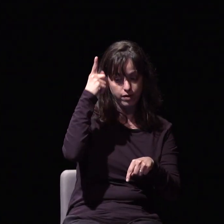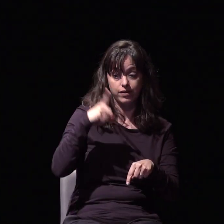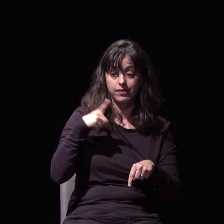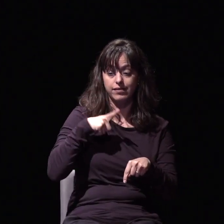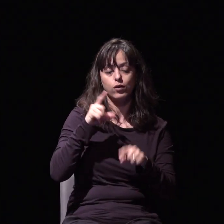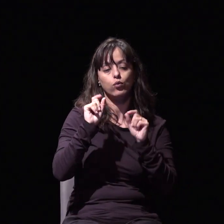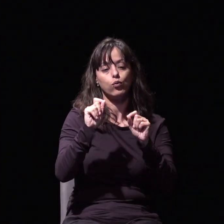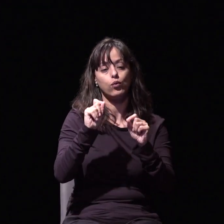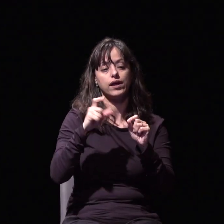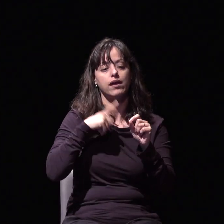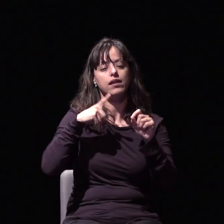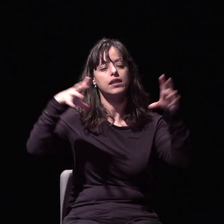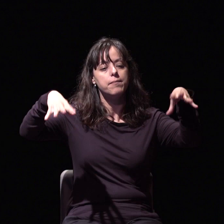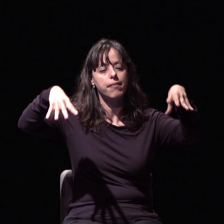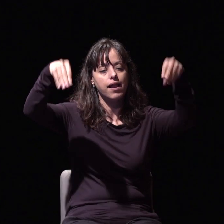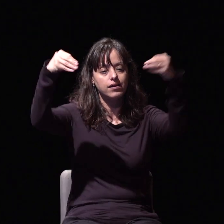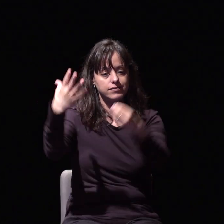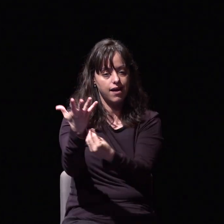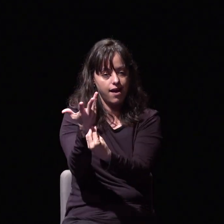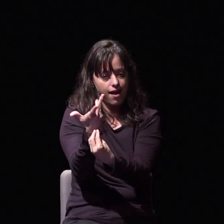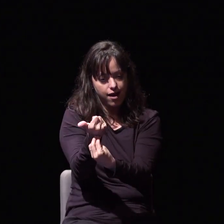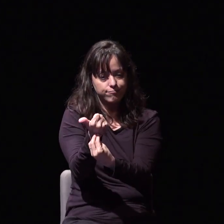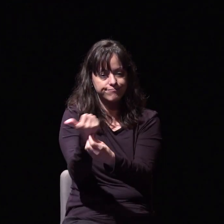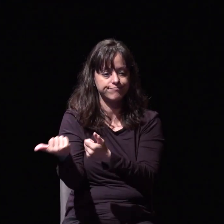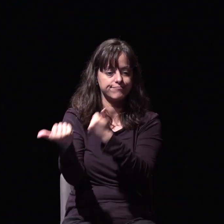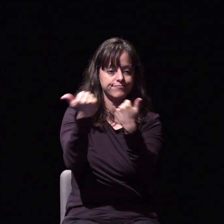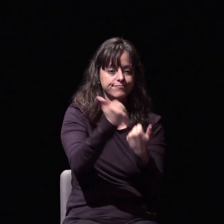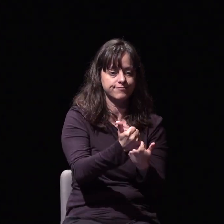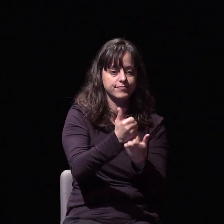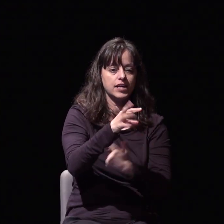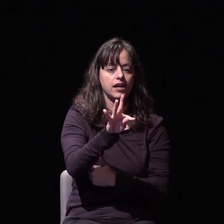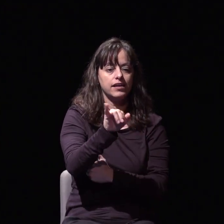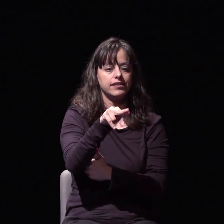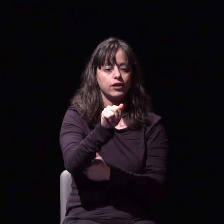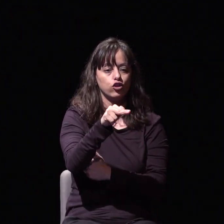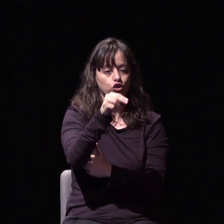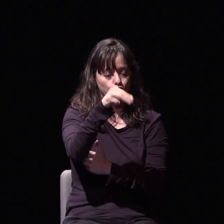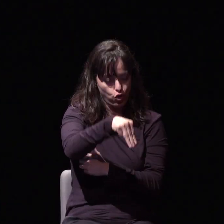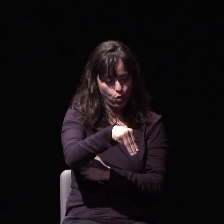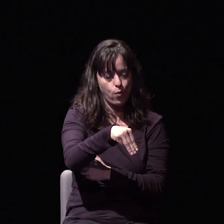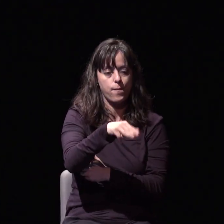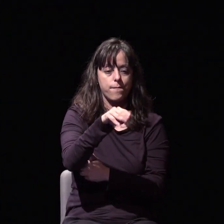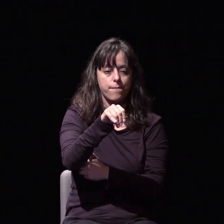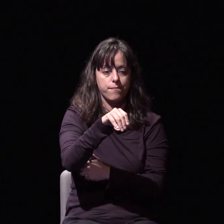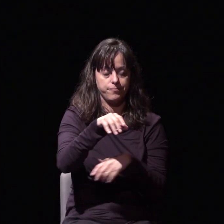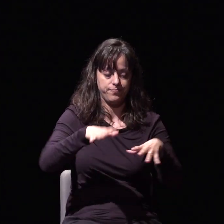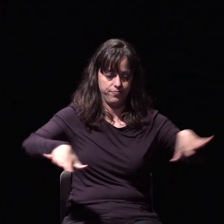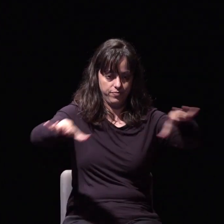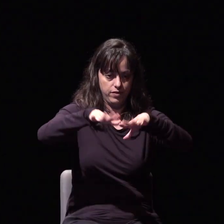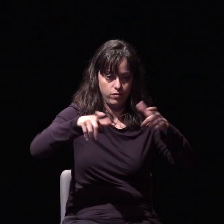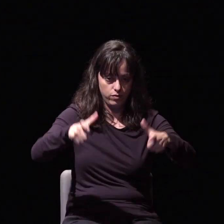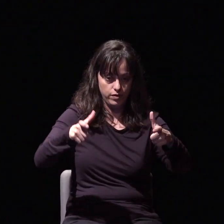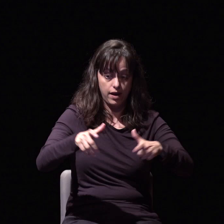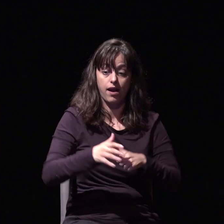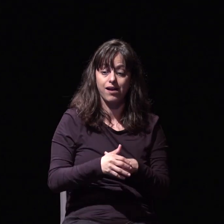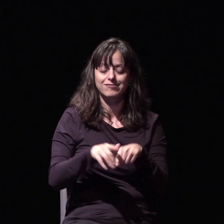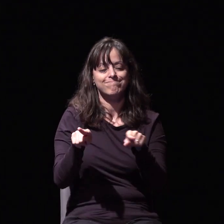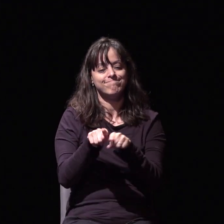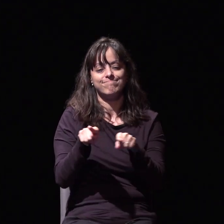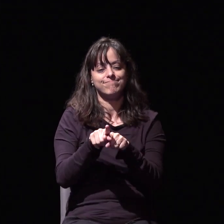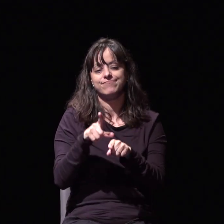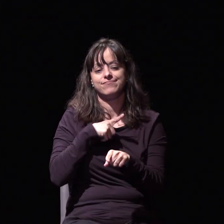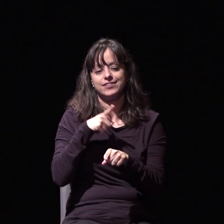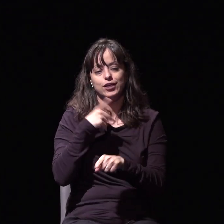das Artes para ser construído no Trianon. No entanto, a ajuda financeira não veio e o projeto de Reidi nunca foi